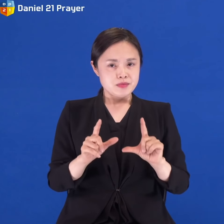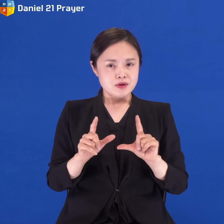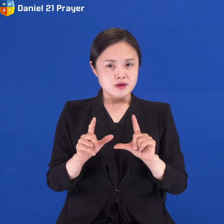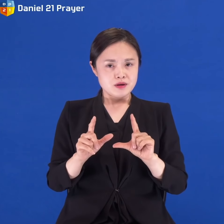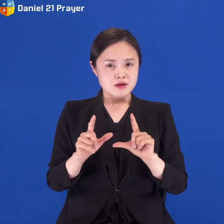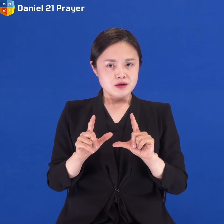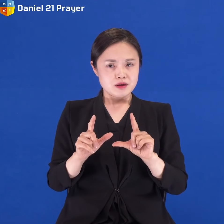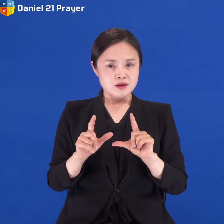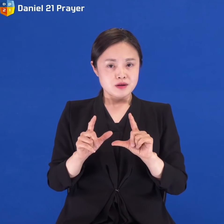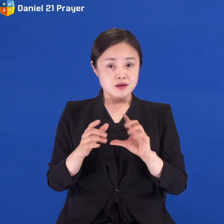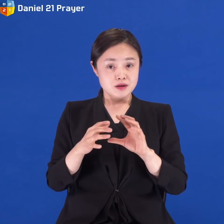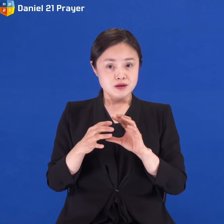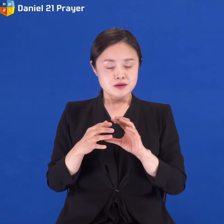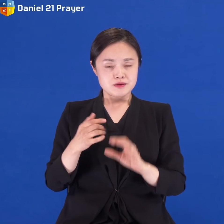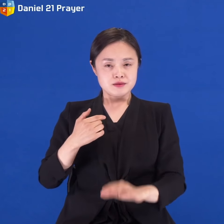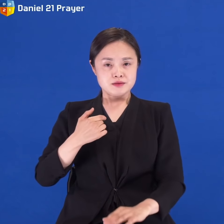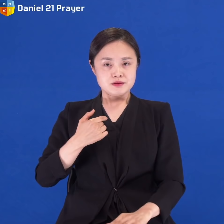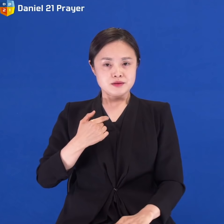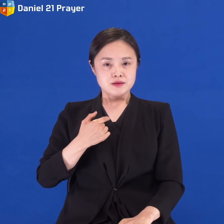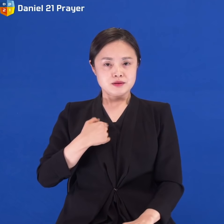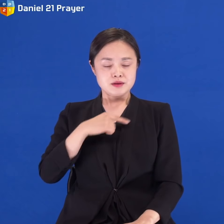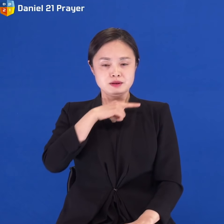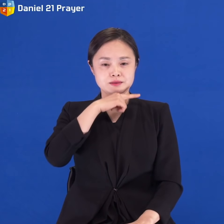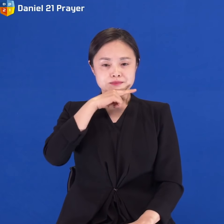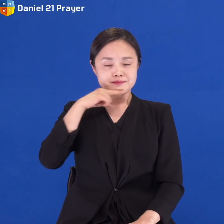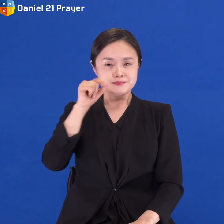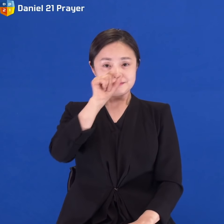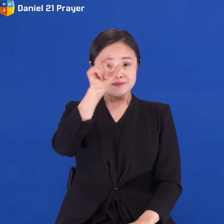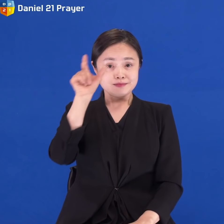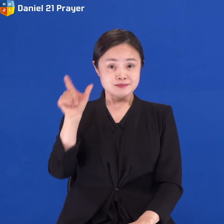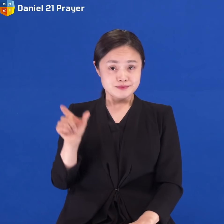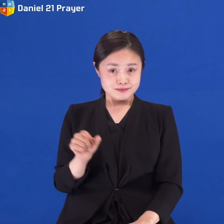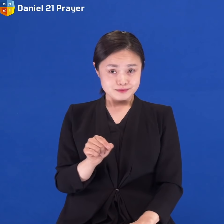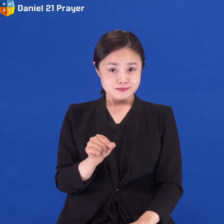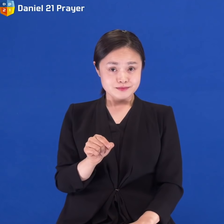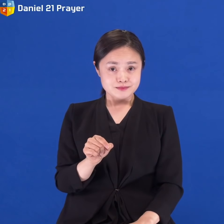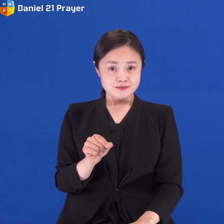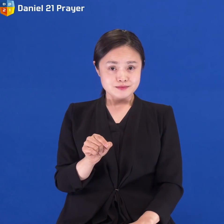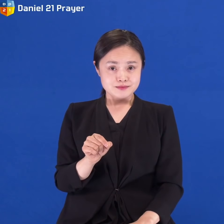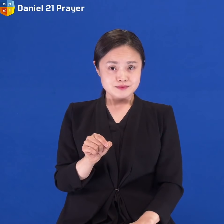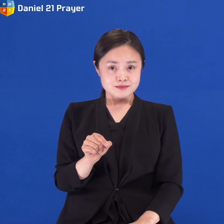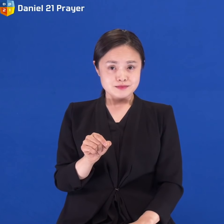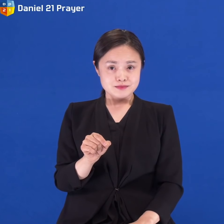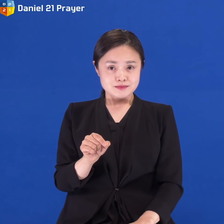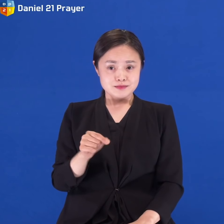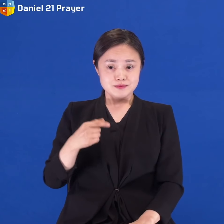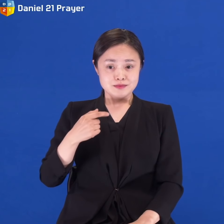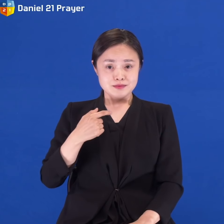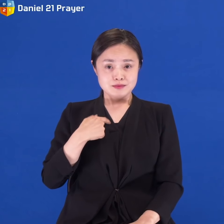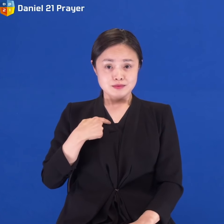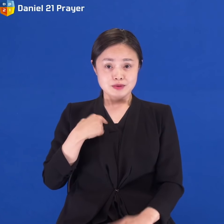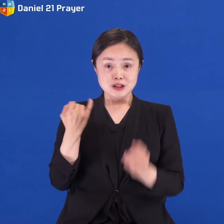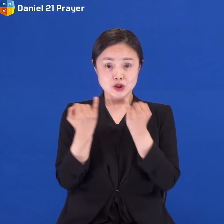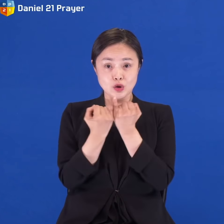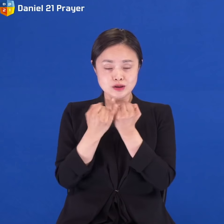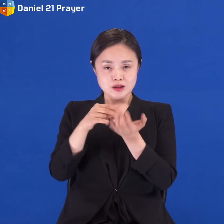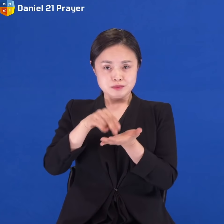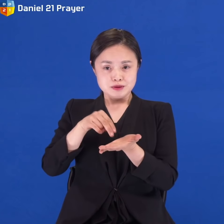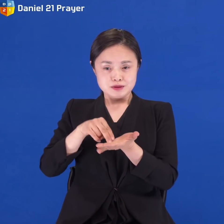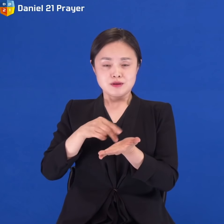저희들에게 주신 게 아니라 그것을 가슴 아프게 지켜봤다는 것을 이 자리에서 말씀드리고